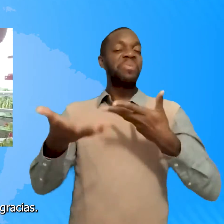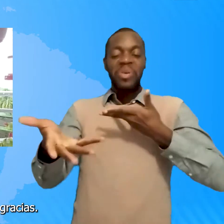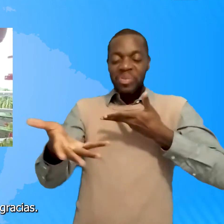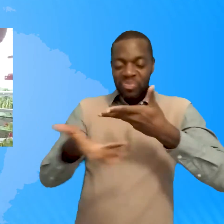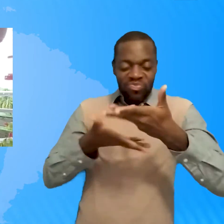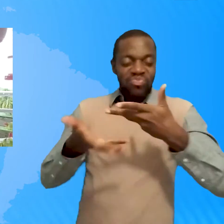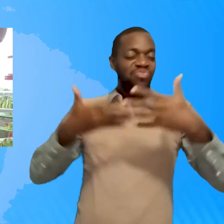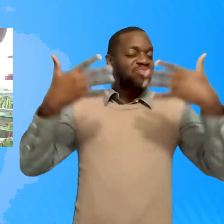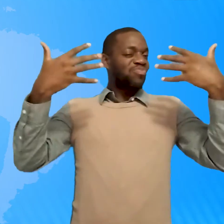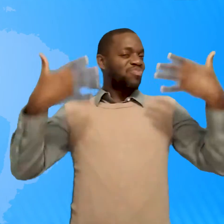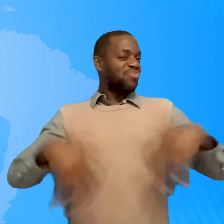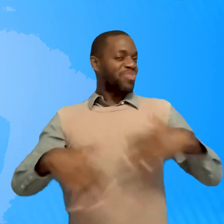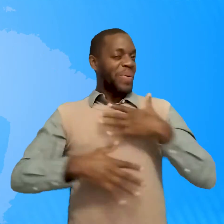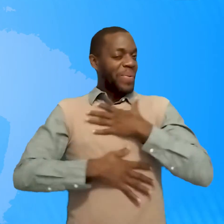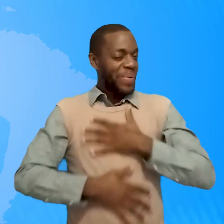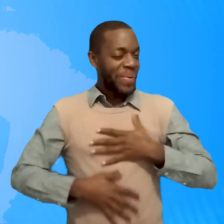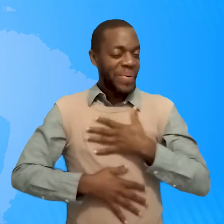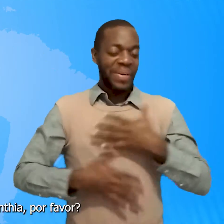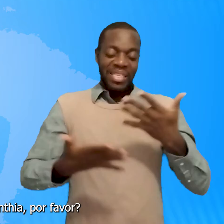Muchas gracias.